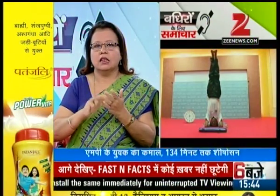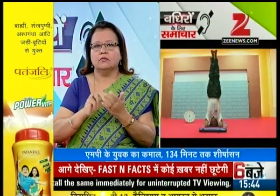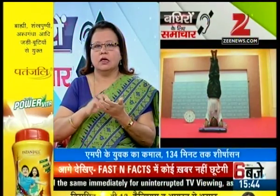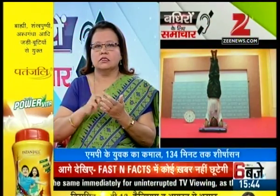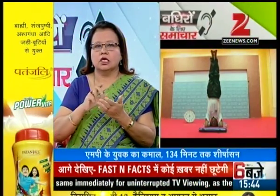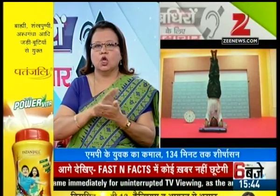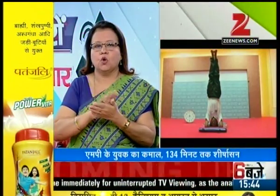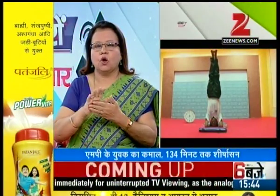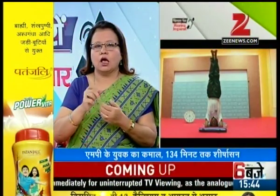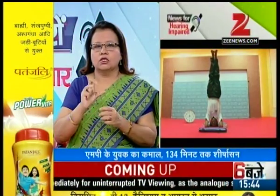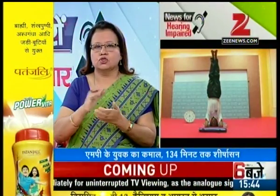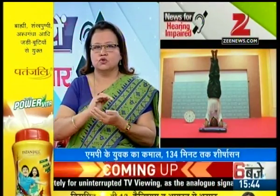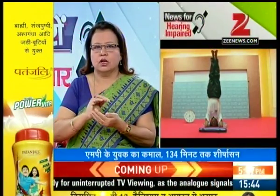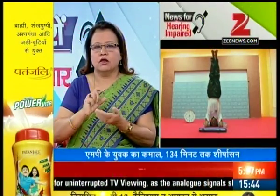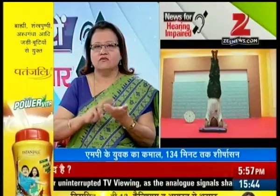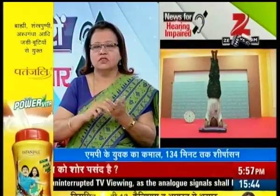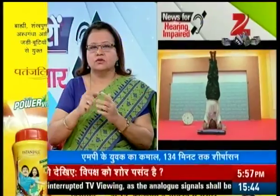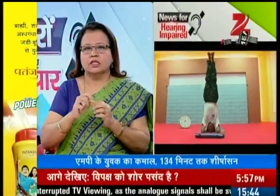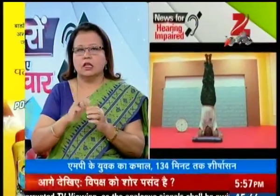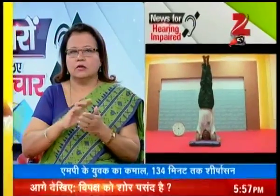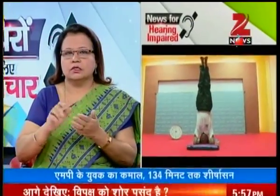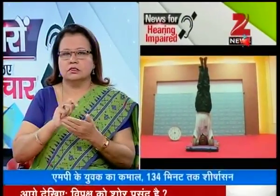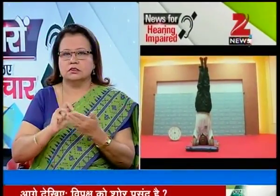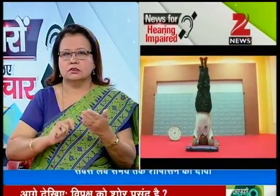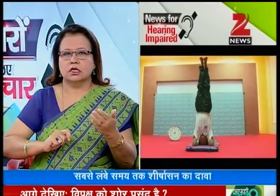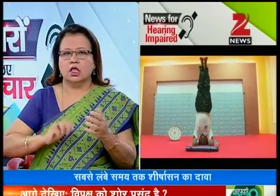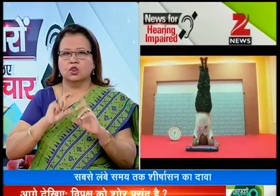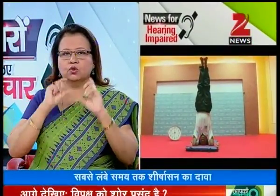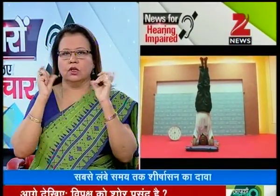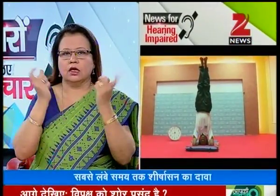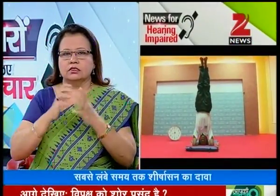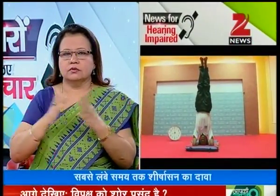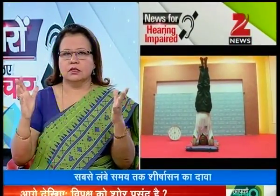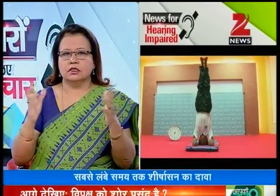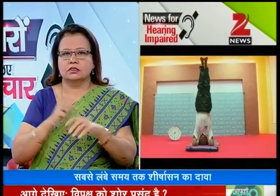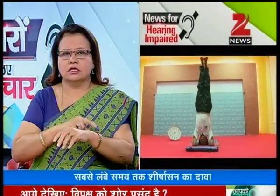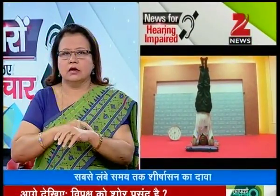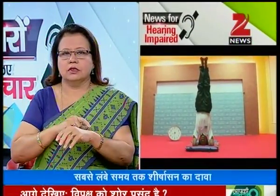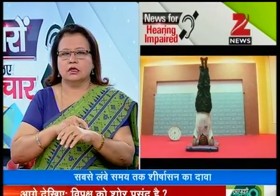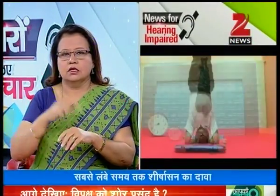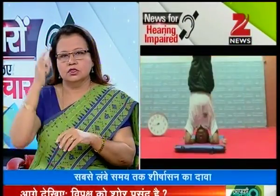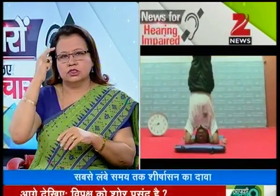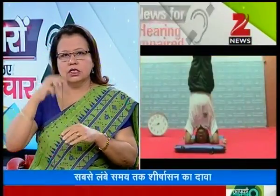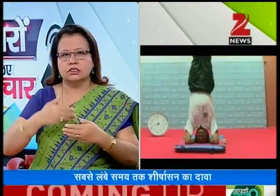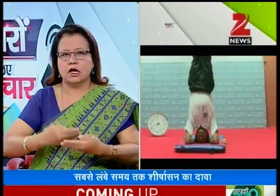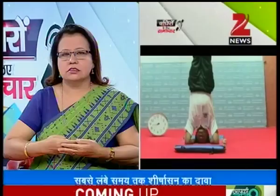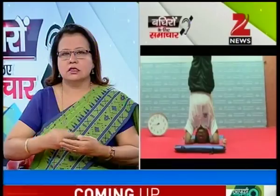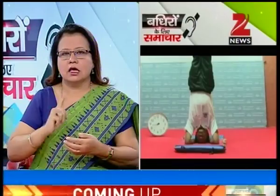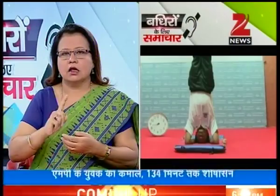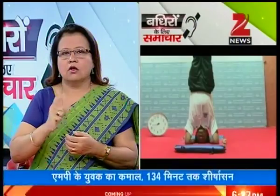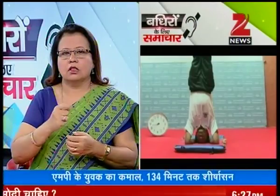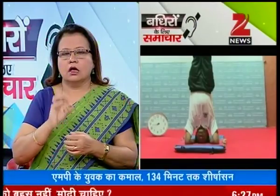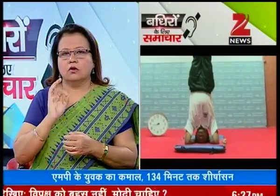योग का छात्र है विश्वविद्यालय प्रशासन का दावा है कि दुनिया में सबसे अधिक समय तक के शीर शासन का यह